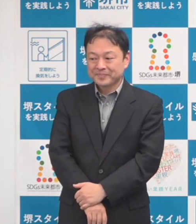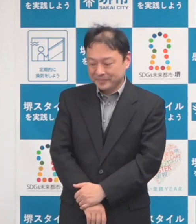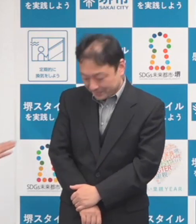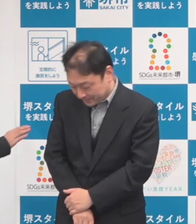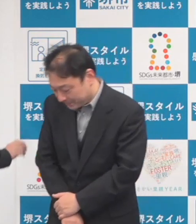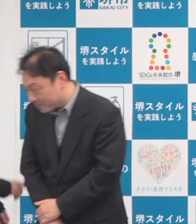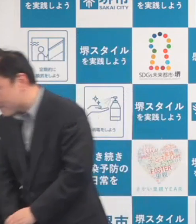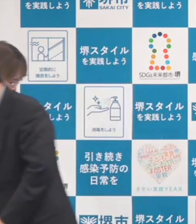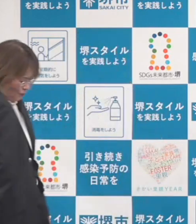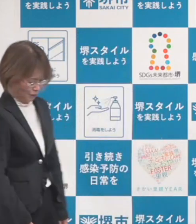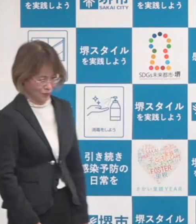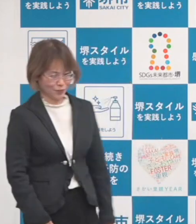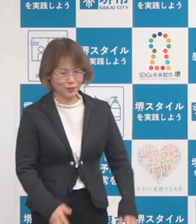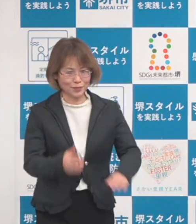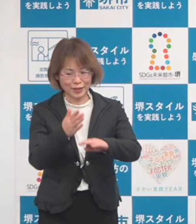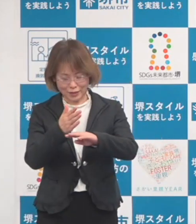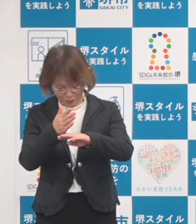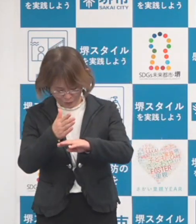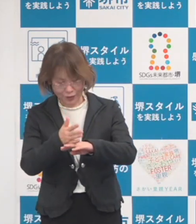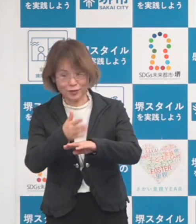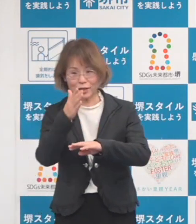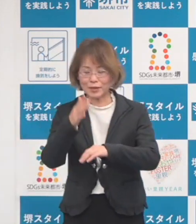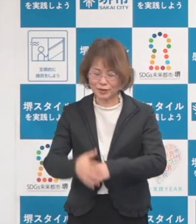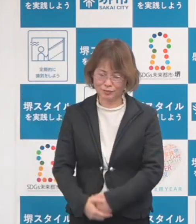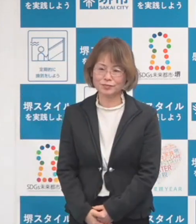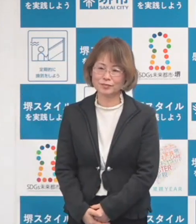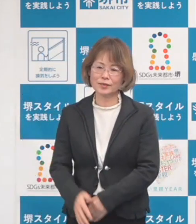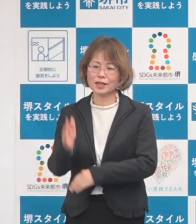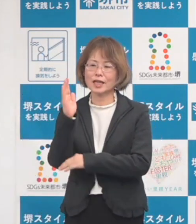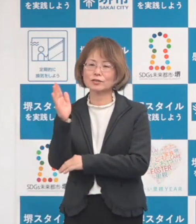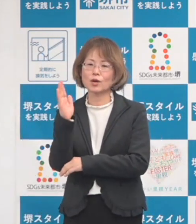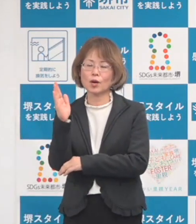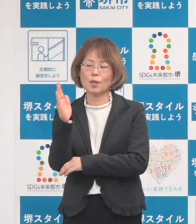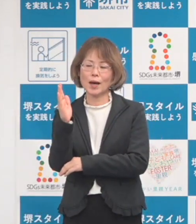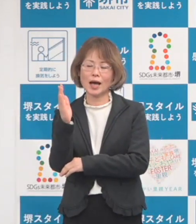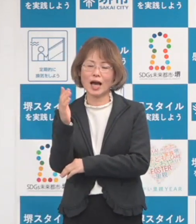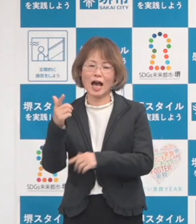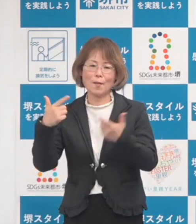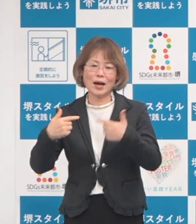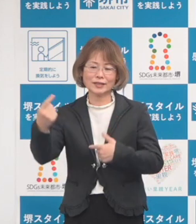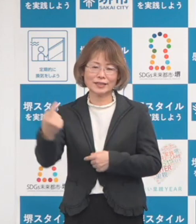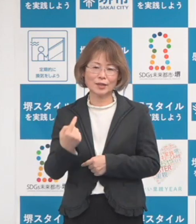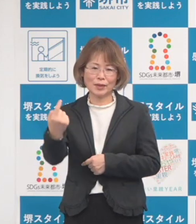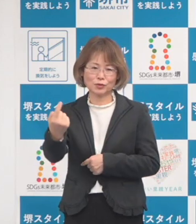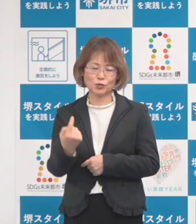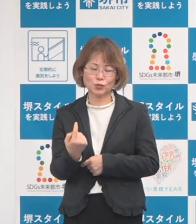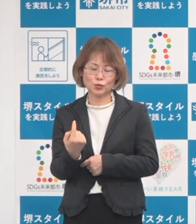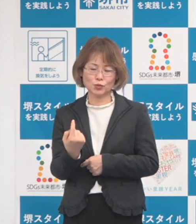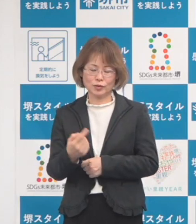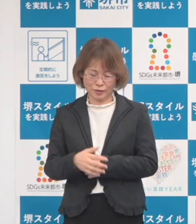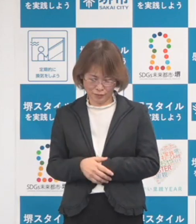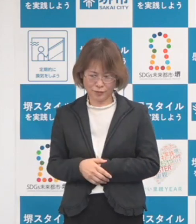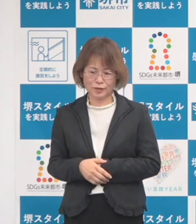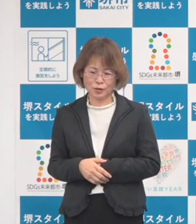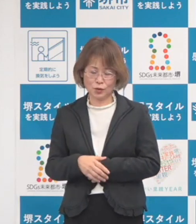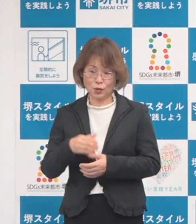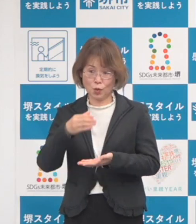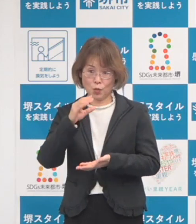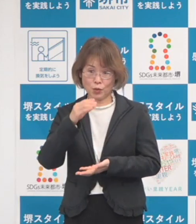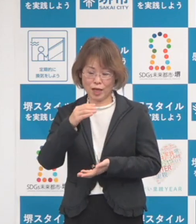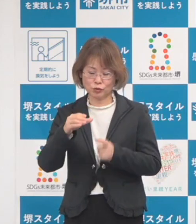ます。私が普段役所で、毎日登庁しておりますが、その役所で過ごす時の飲み物を入れ